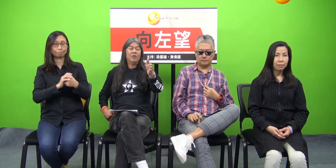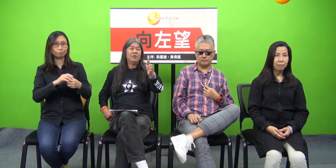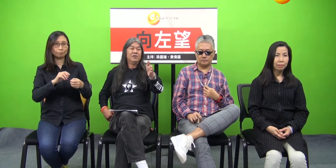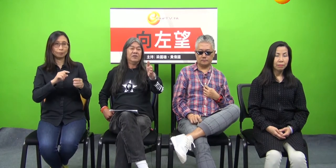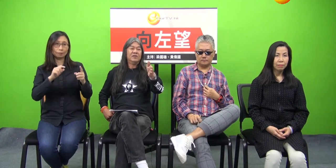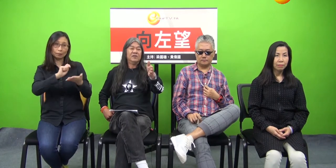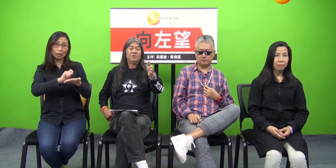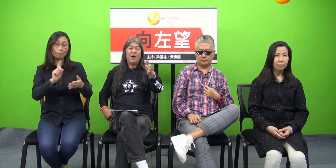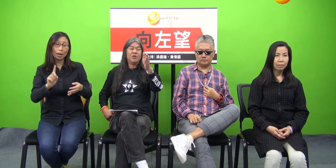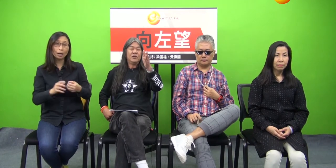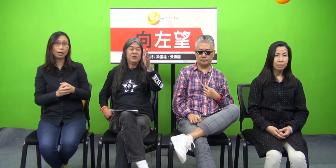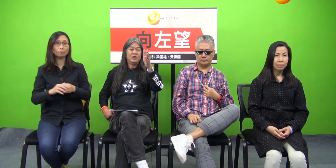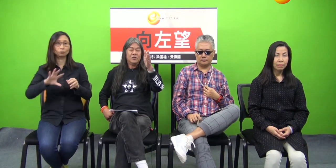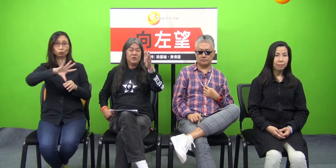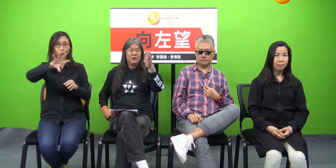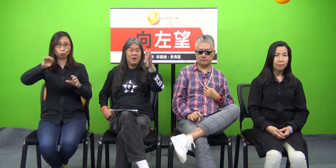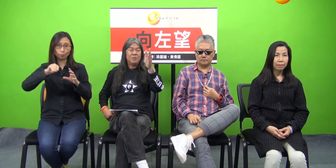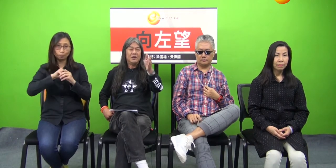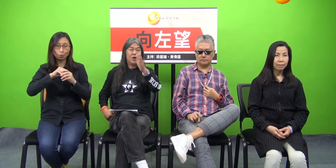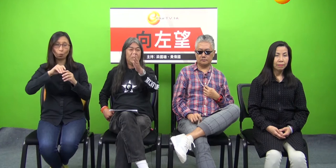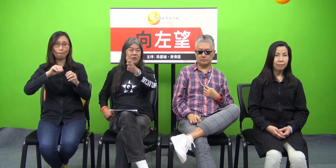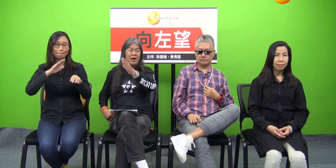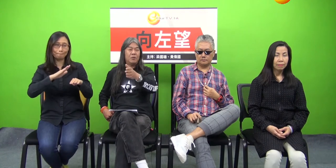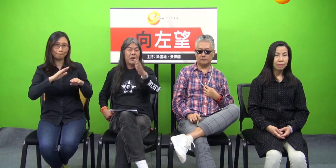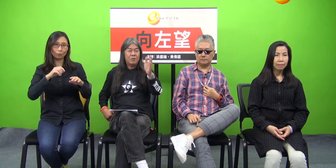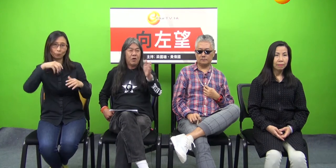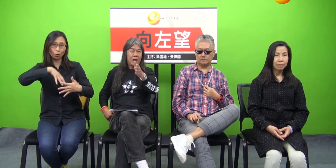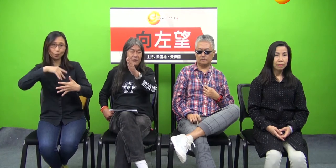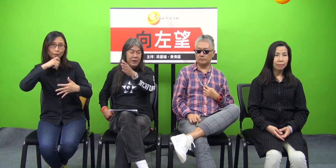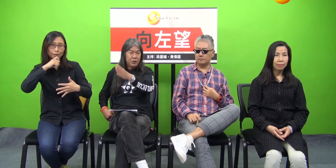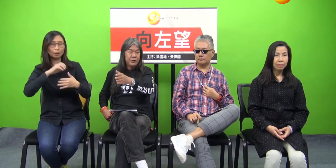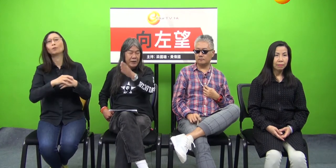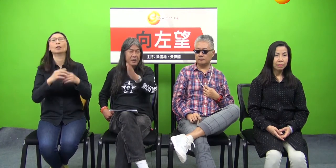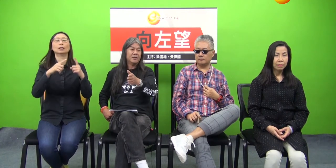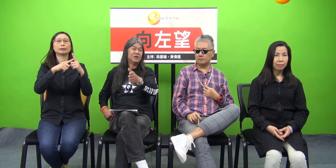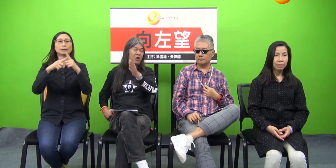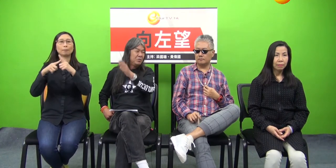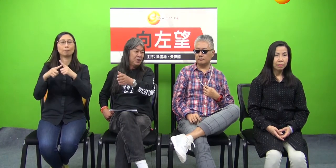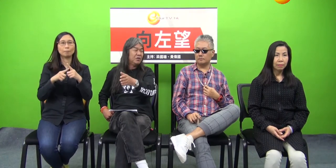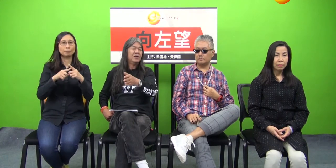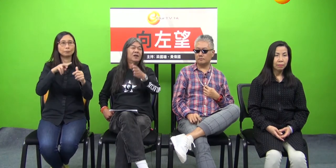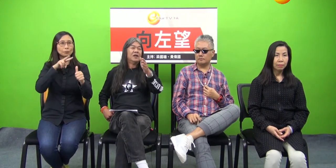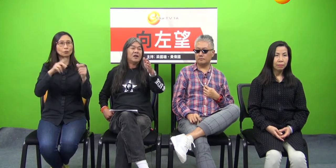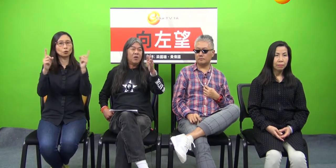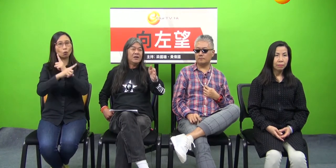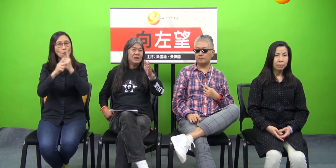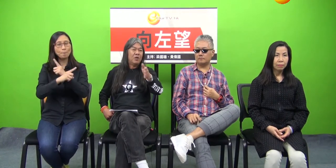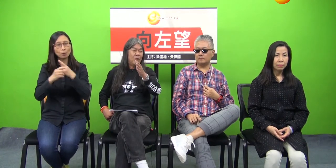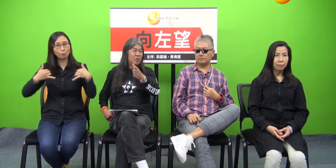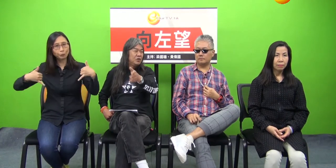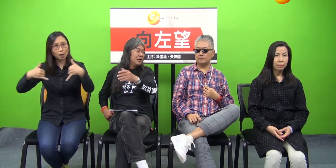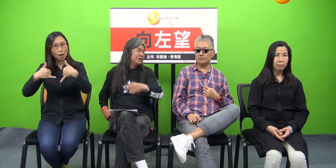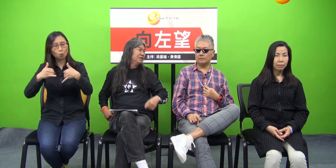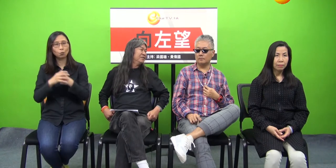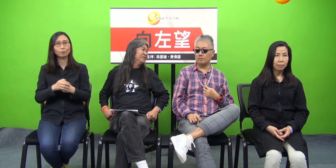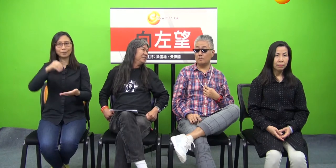有包括人民代表大會及各級政權的代表，均由普